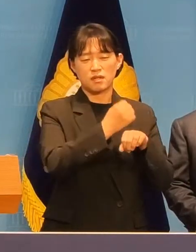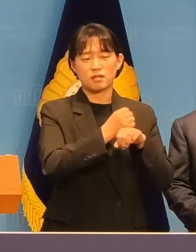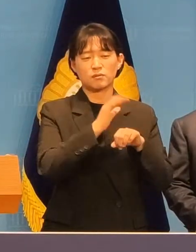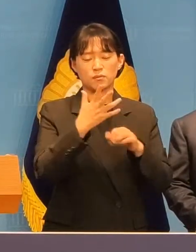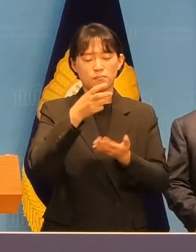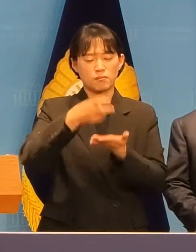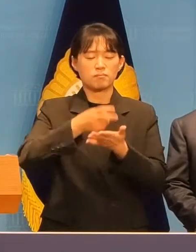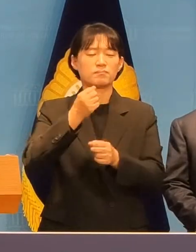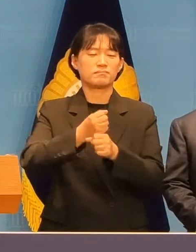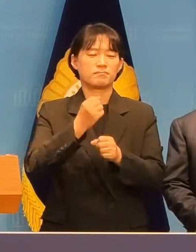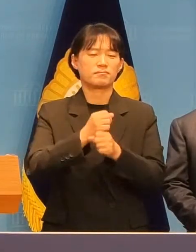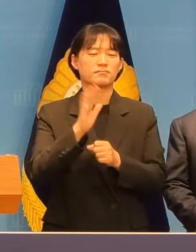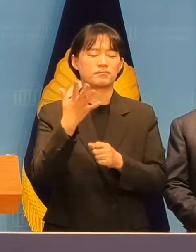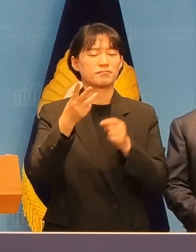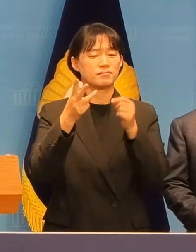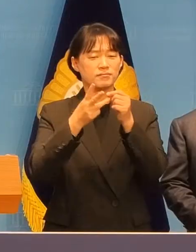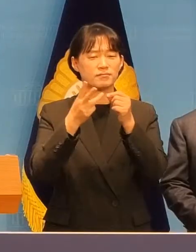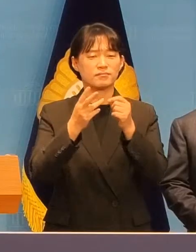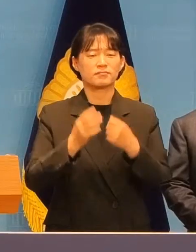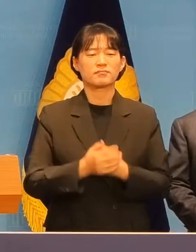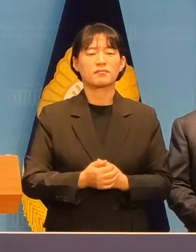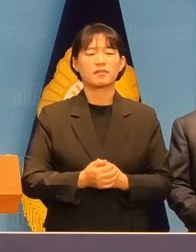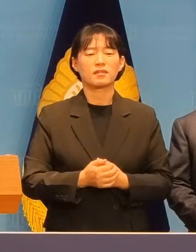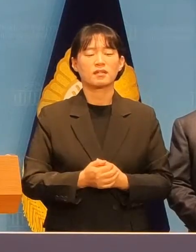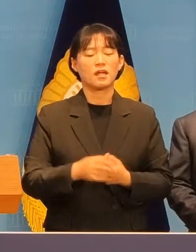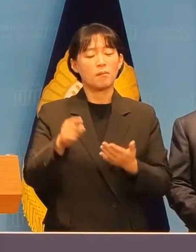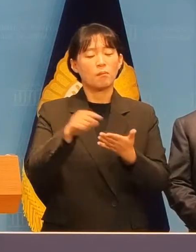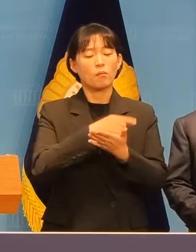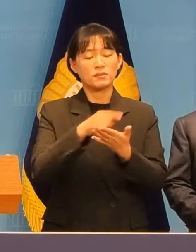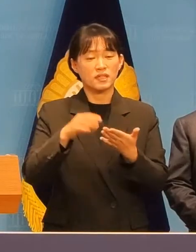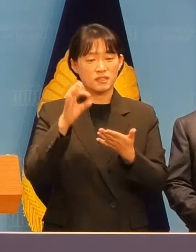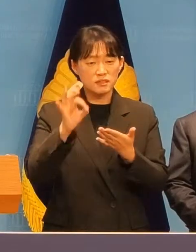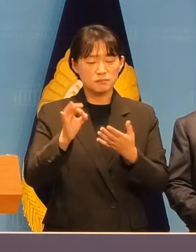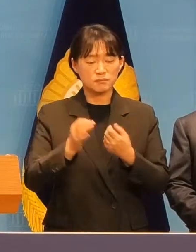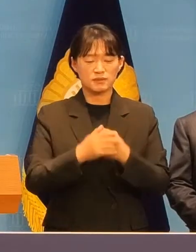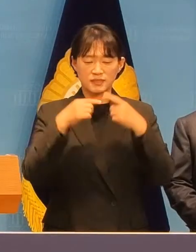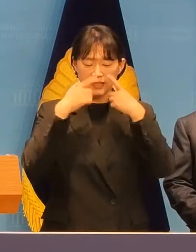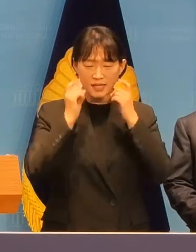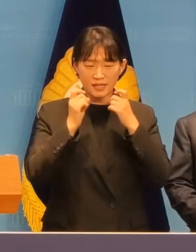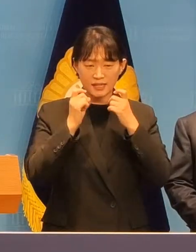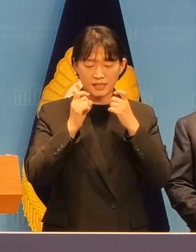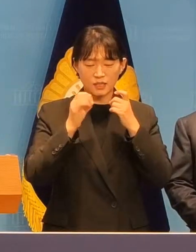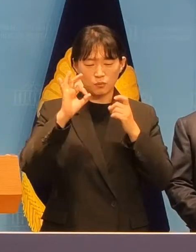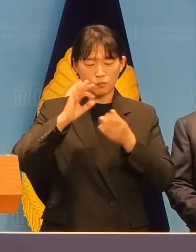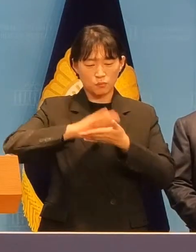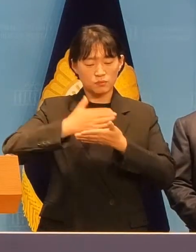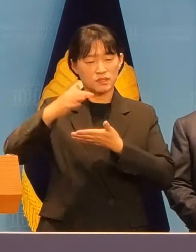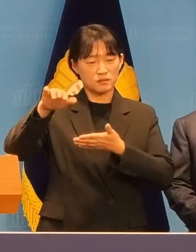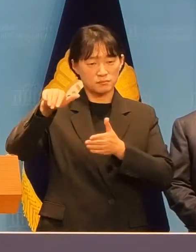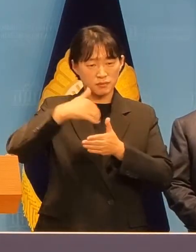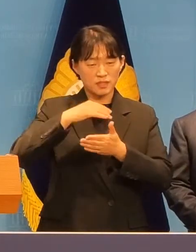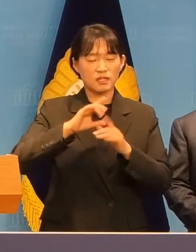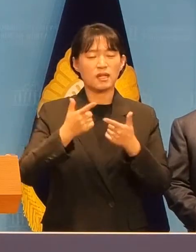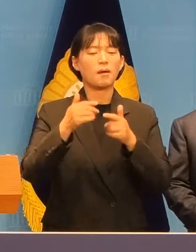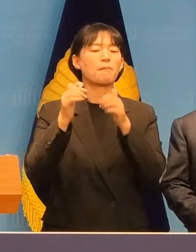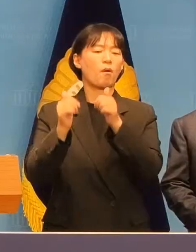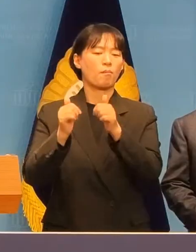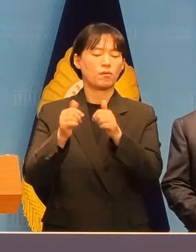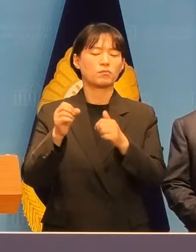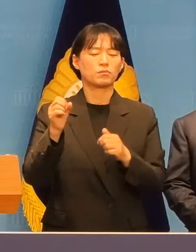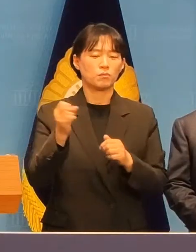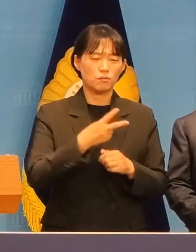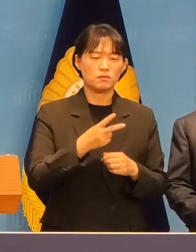합니다. 셋째, 배보상금은 개인 계좌가 아닌 법원